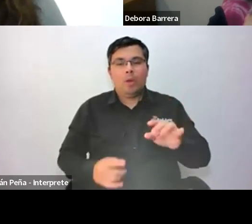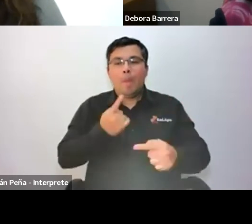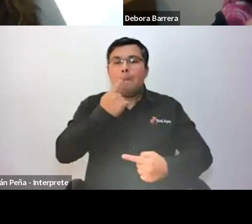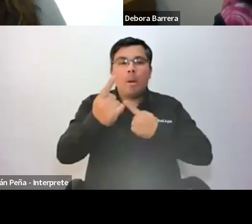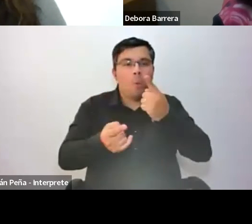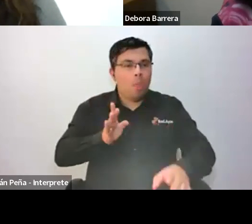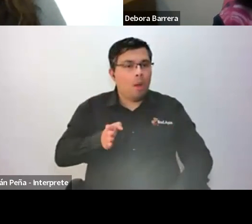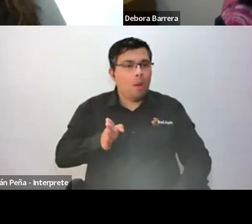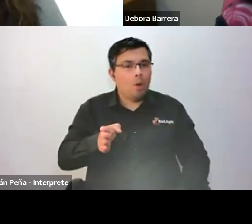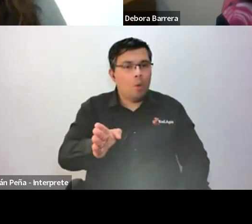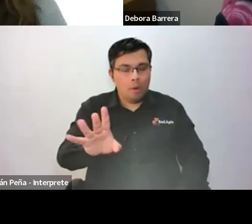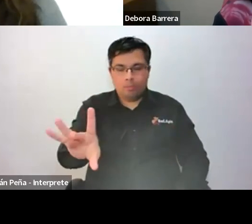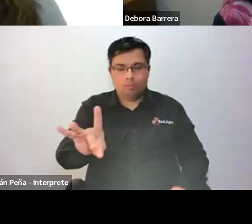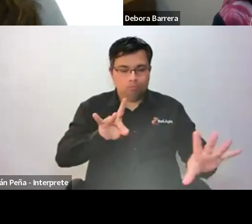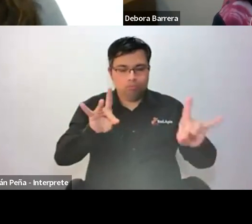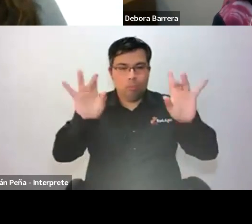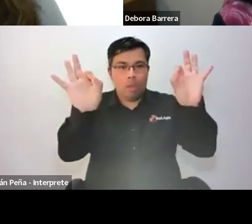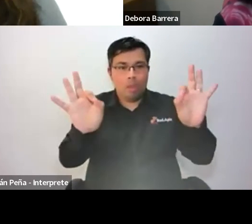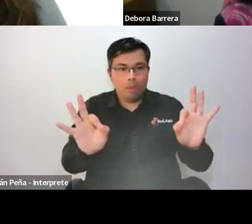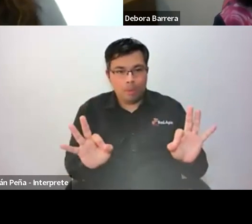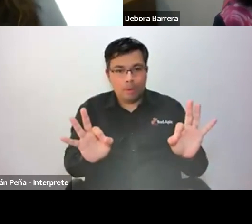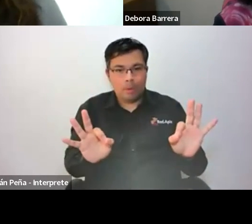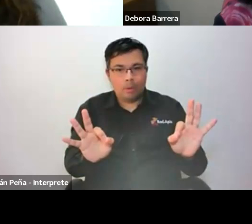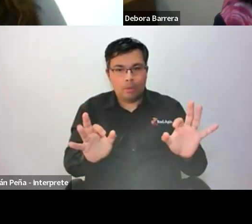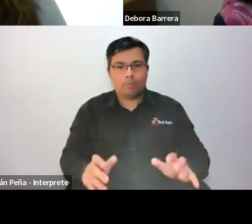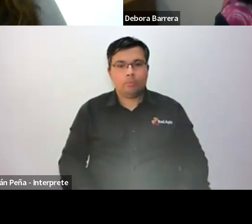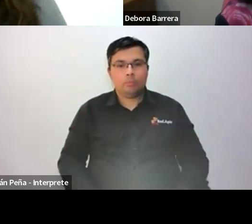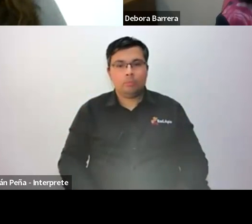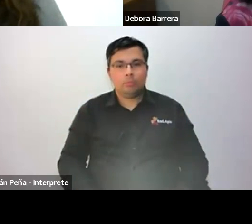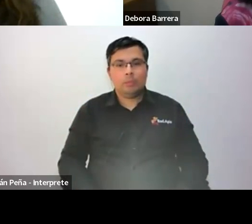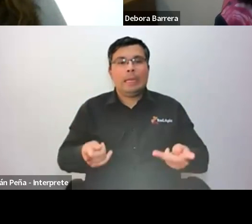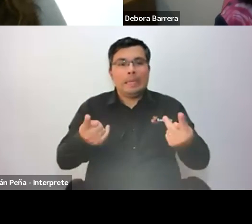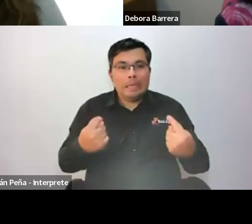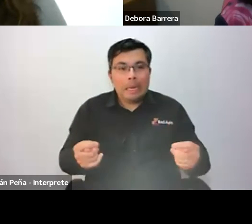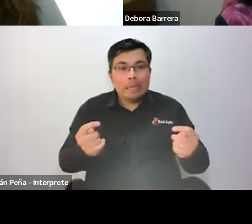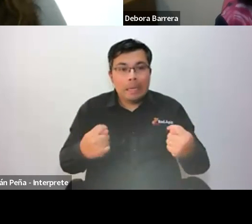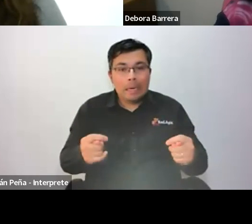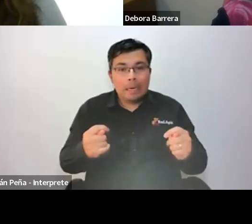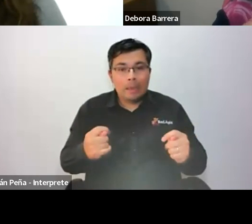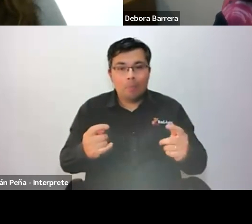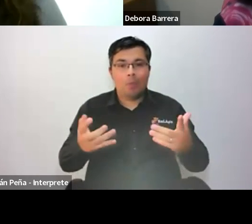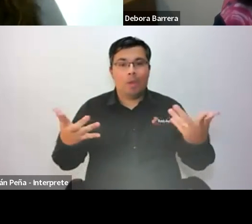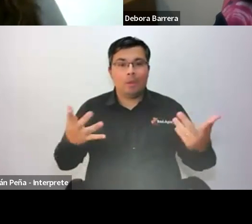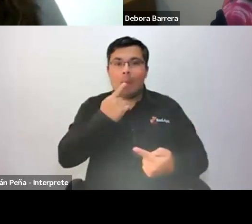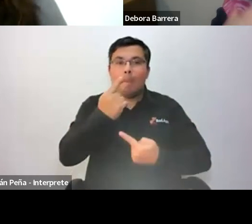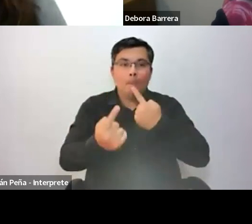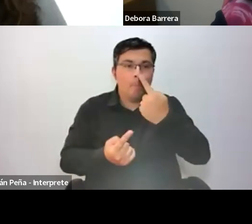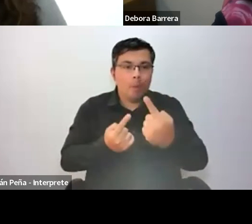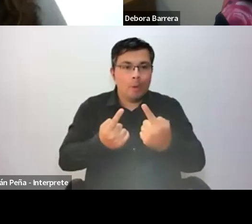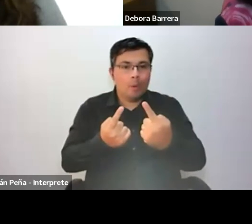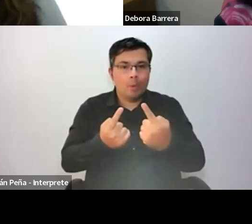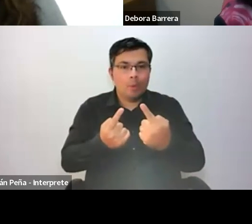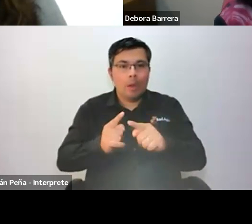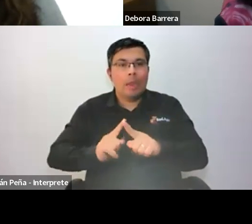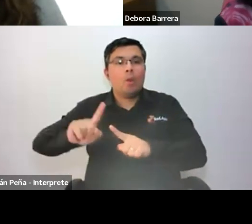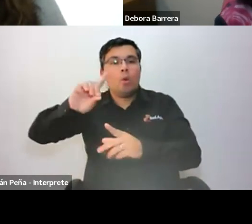y desmenuzarlas un poquitito más. Intentaremos canalizar esas preguntas en otro documento,